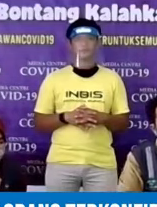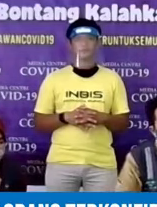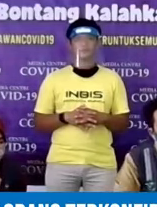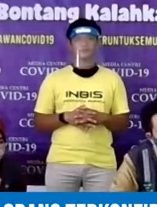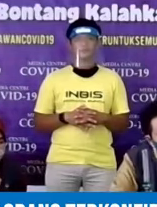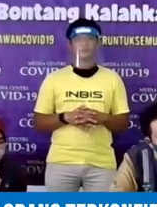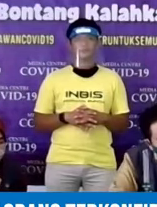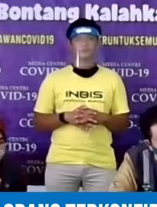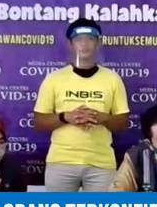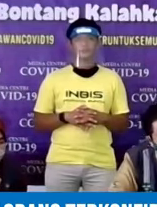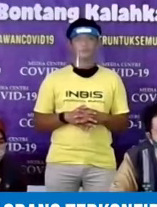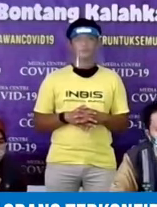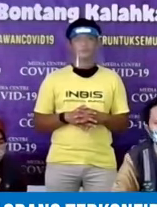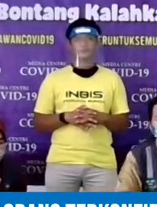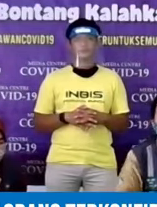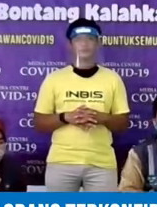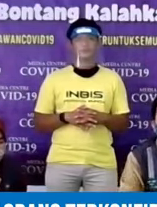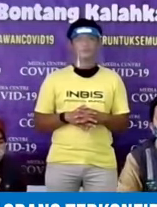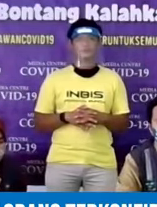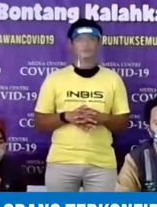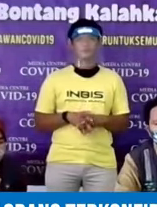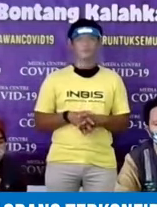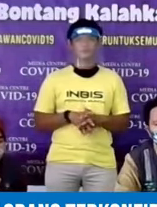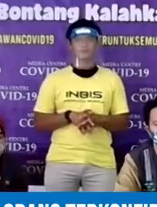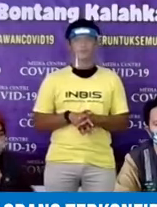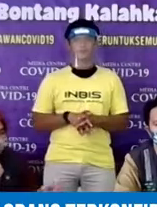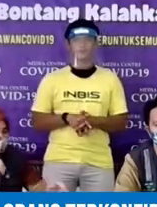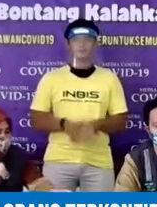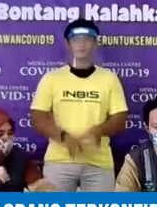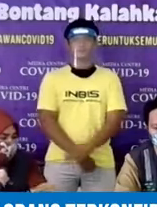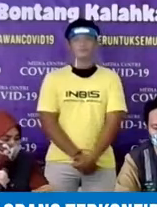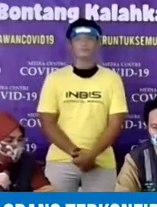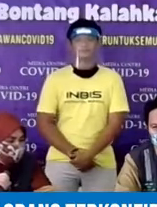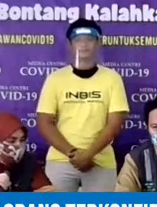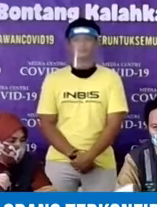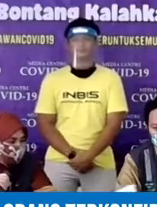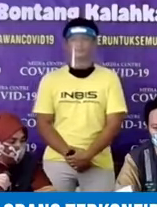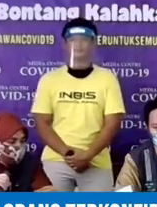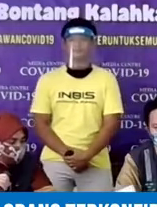diikuti codingnya tubuh dari dari berapa sampai berapa ibu yang mau